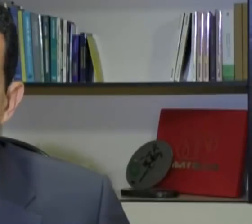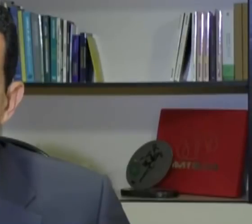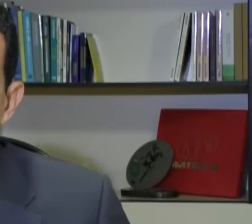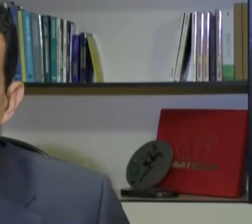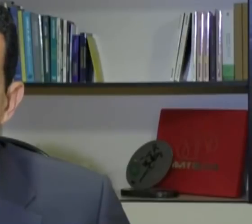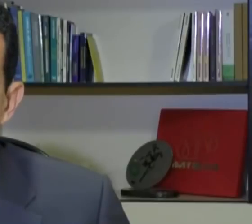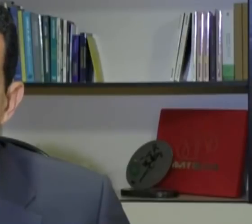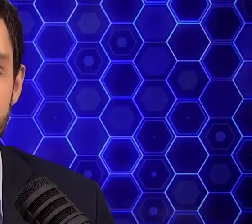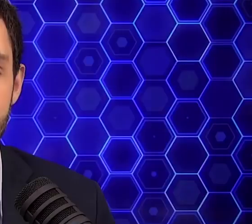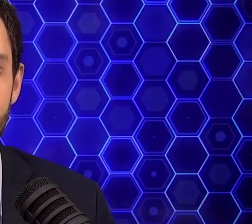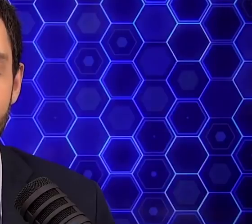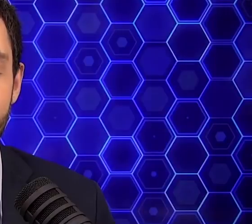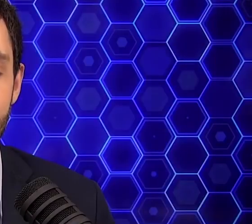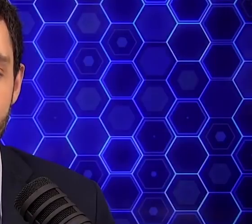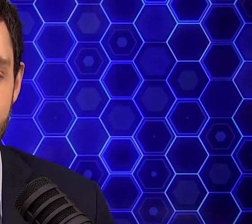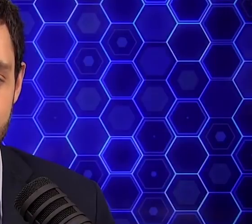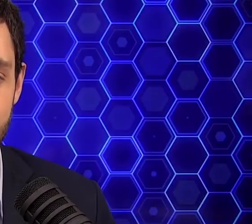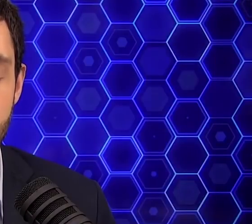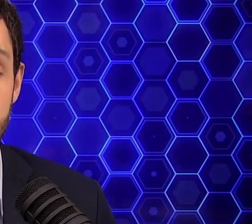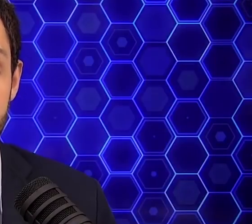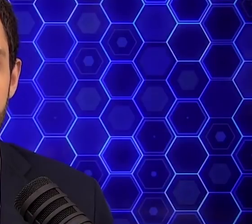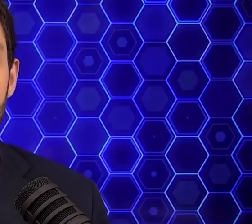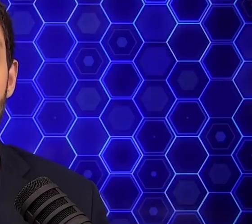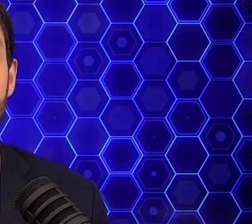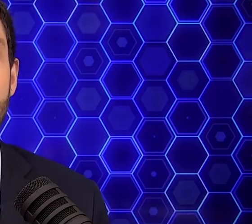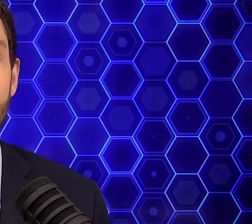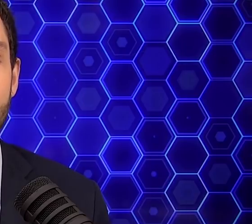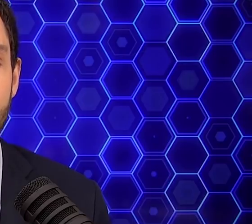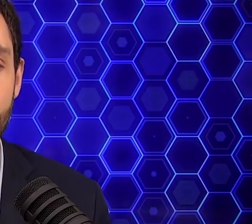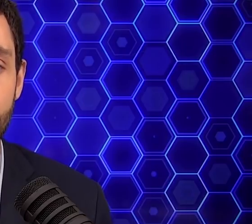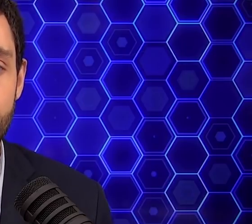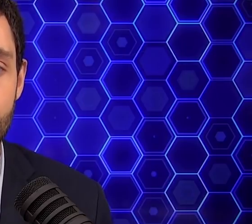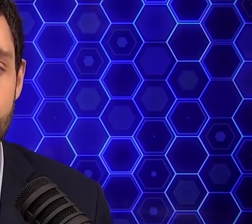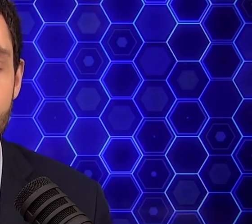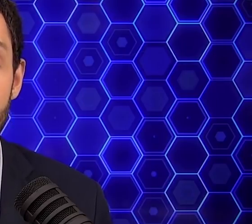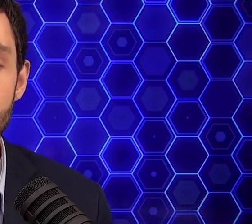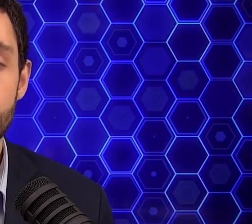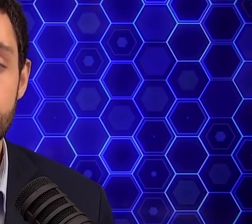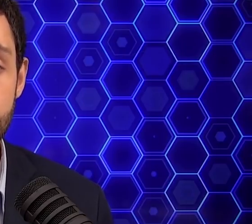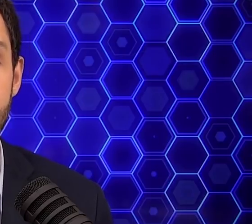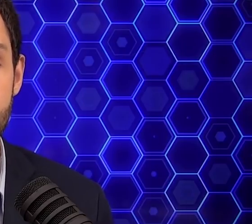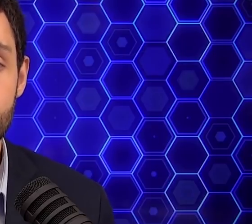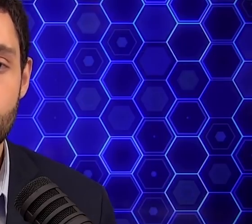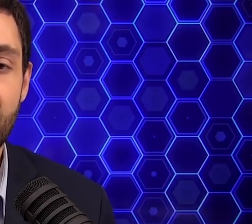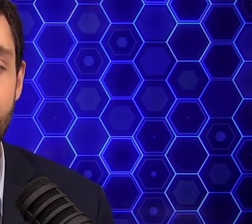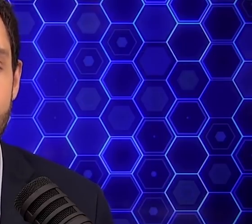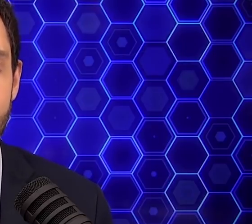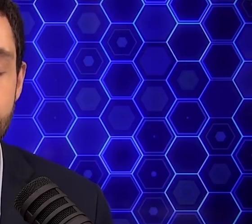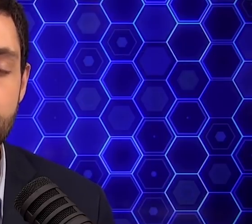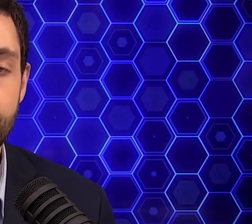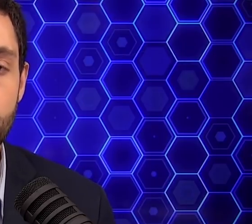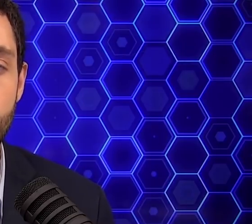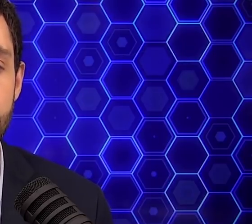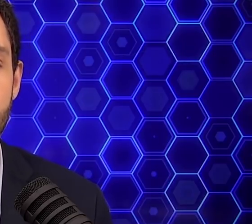Muito bem, agora 19 horas pelo horário de Brasília. Você sabe que toda quinta-feira aqui no Pingos, geralmente nós transmitimos a